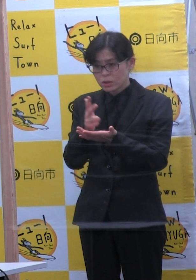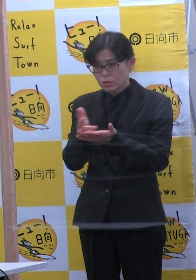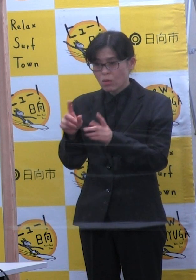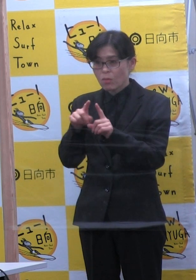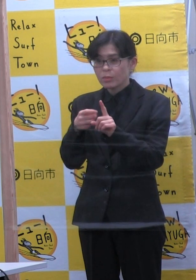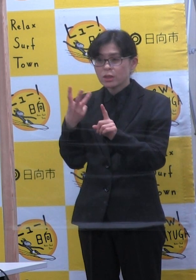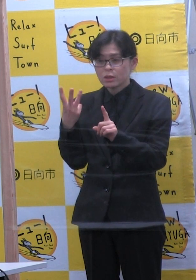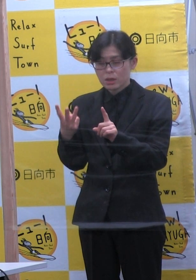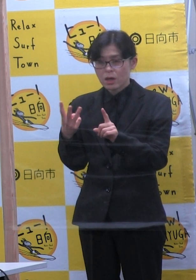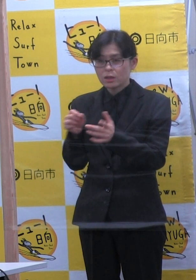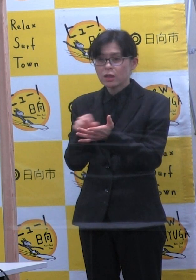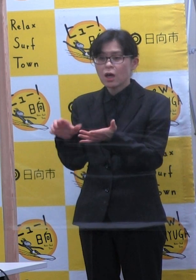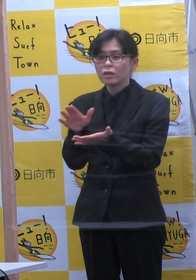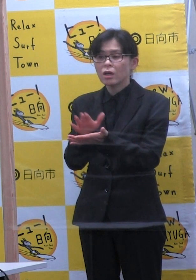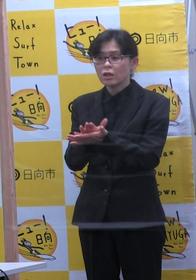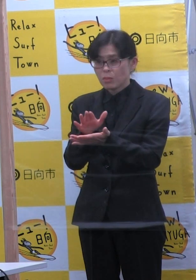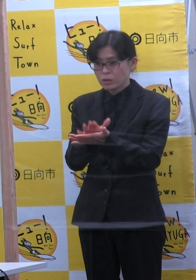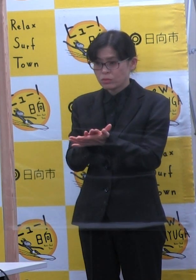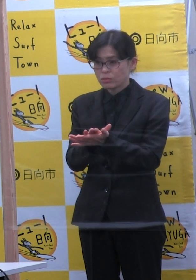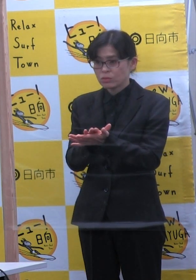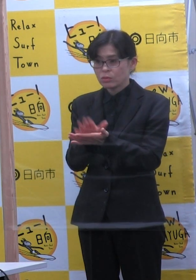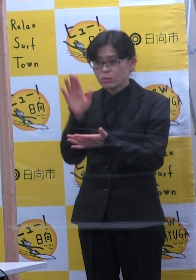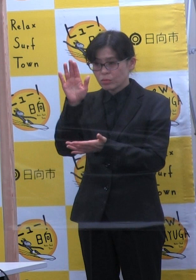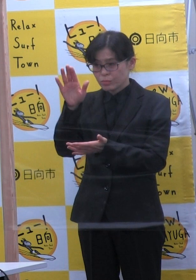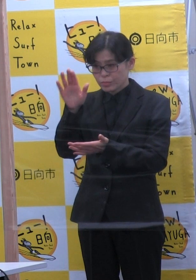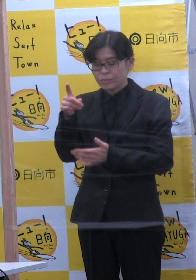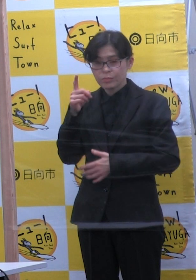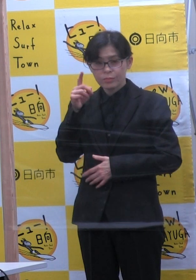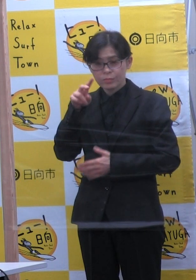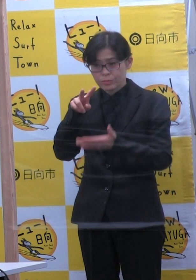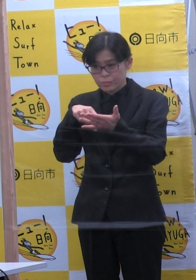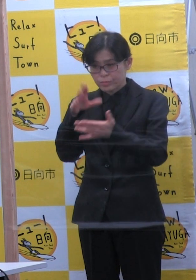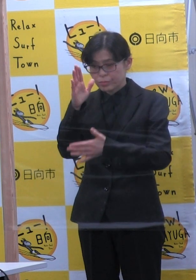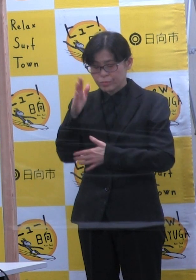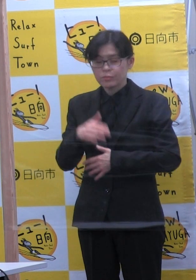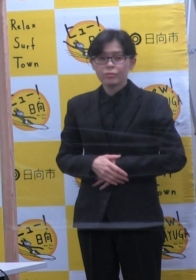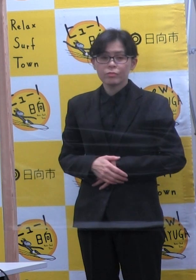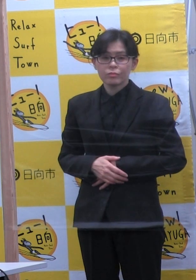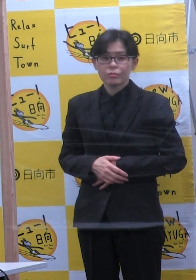に内容を記載していますので、後ほどご覧ください。